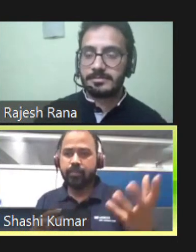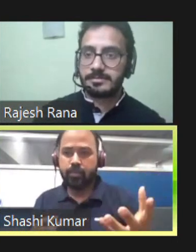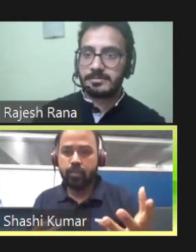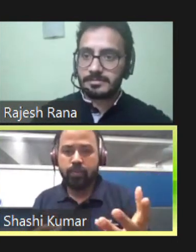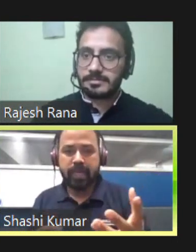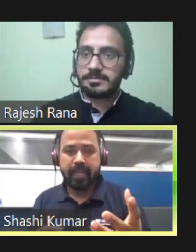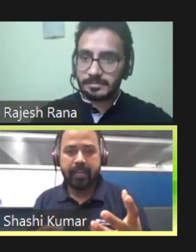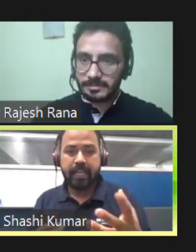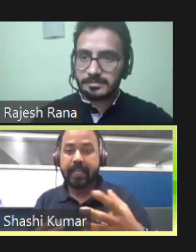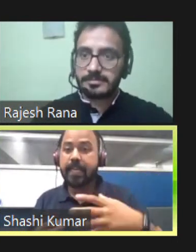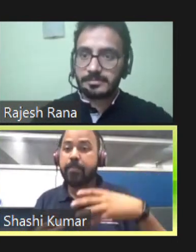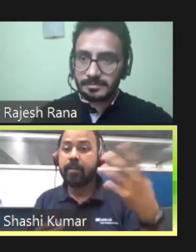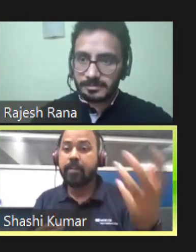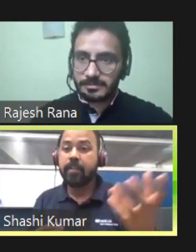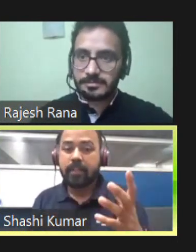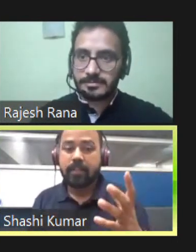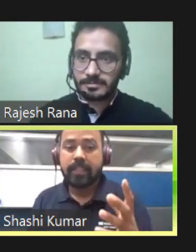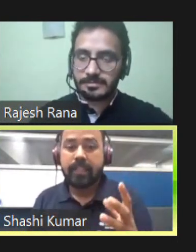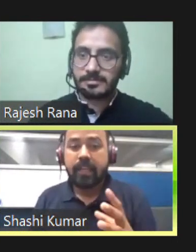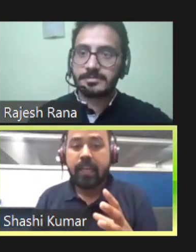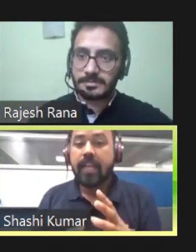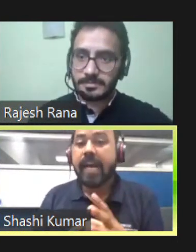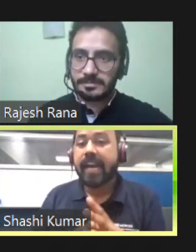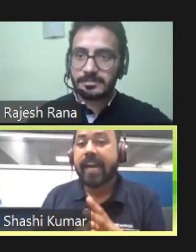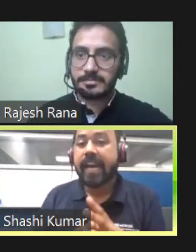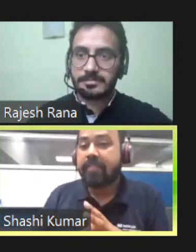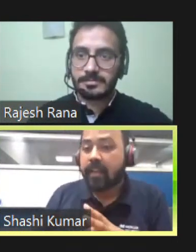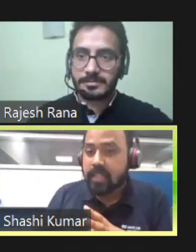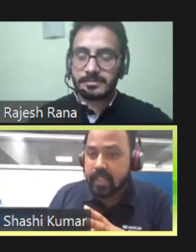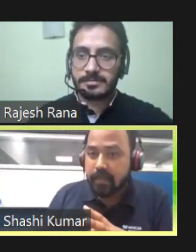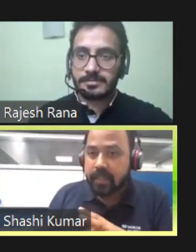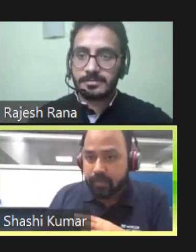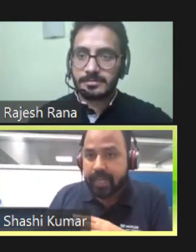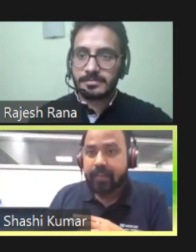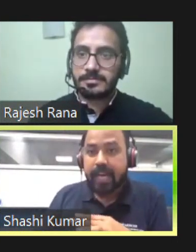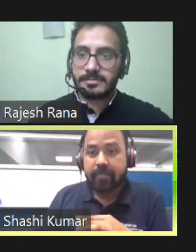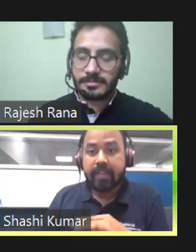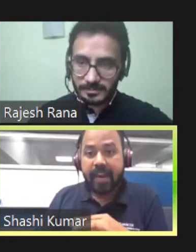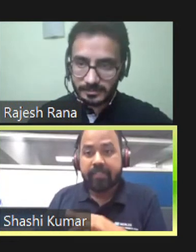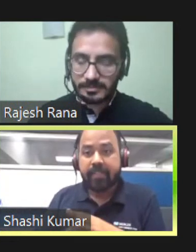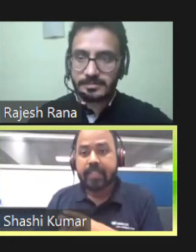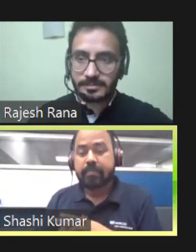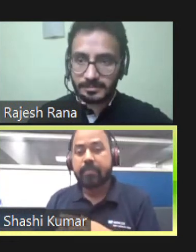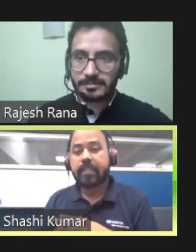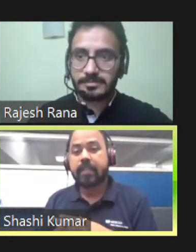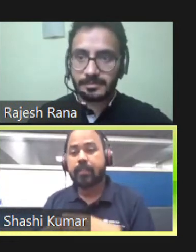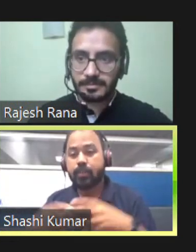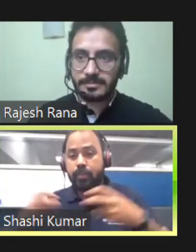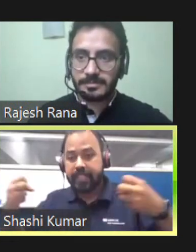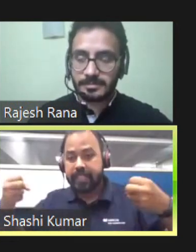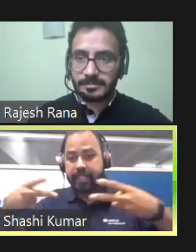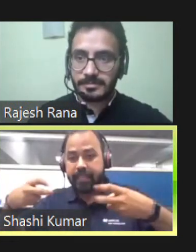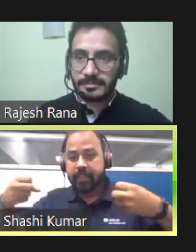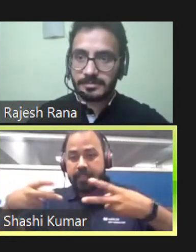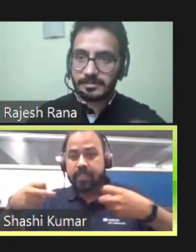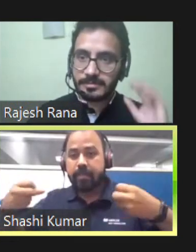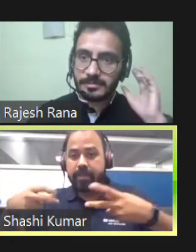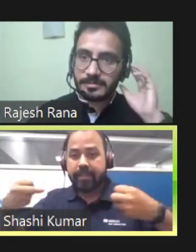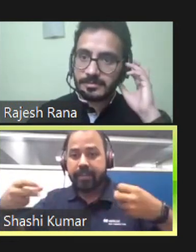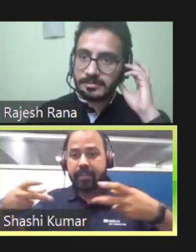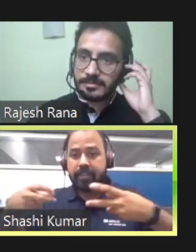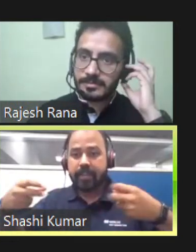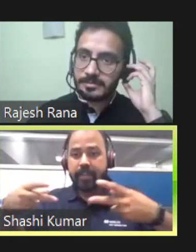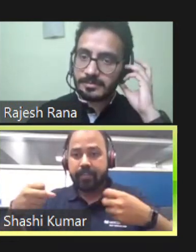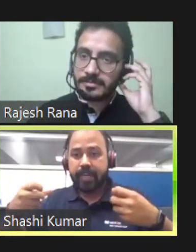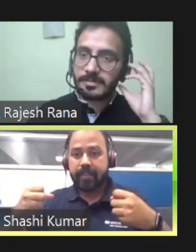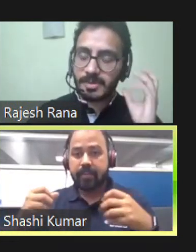reached to Zoom and enabled the live transcript, right? Live transcript का मतलब है जो नीचे